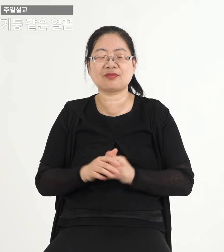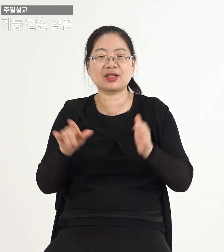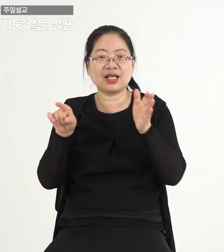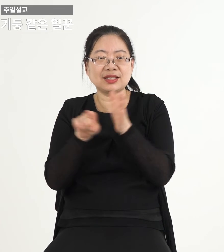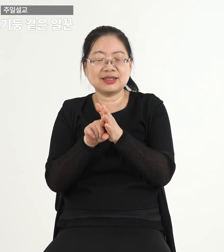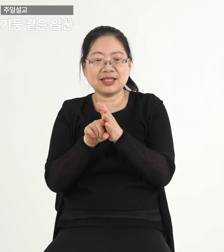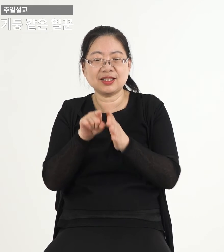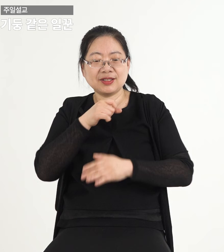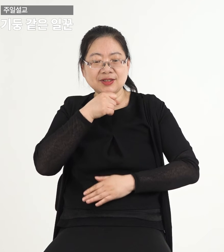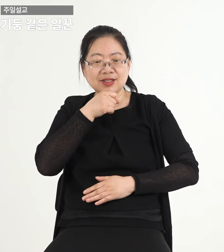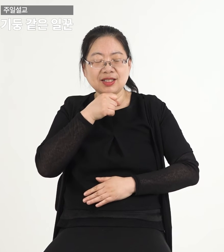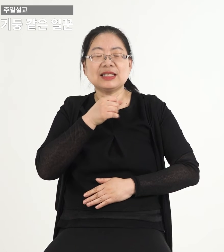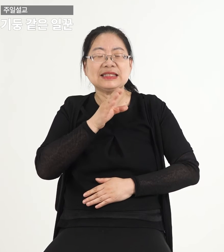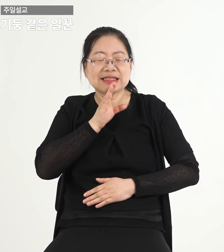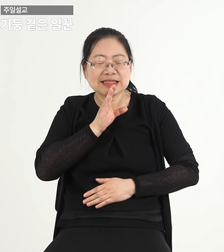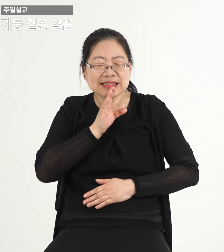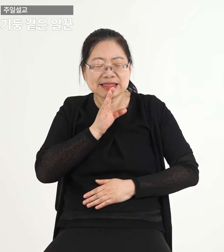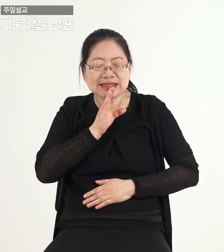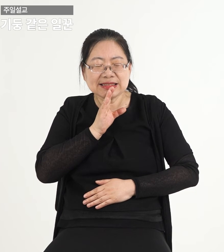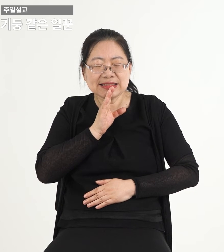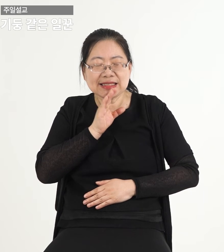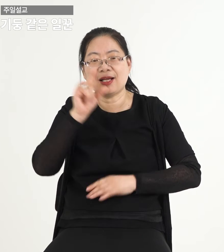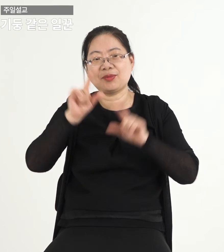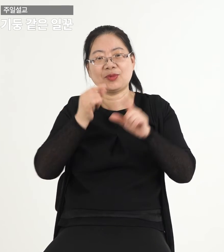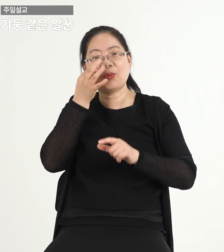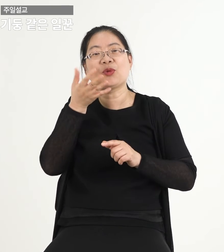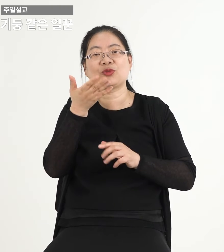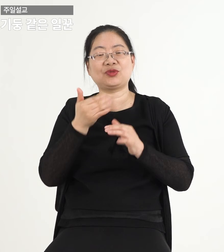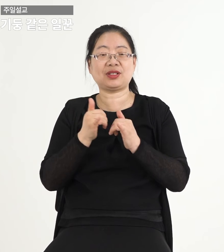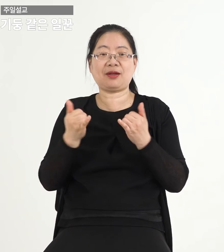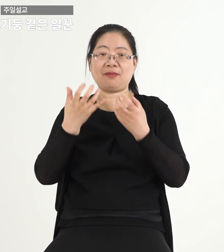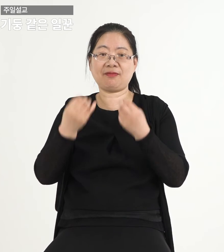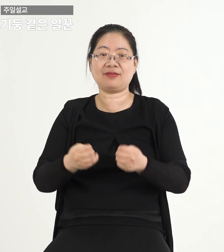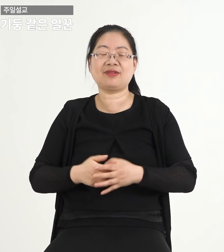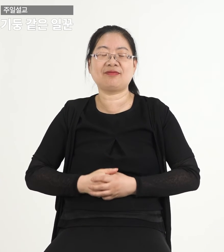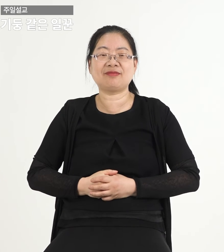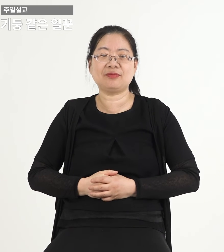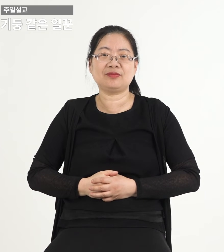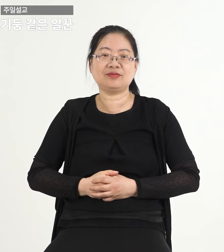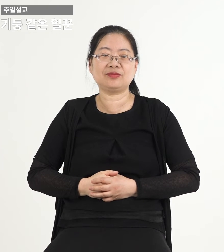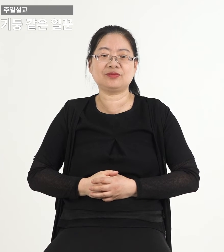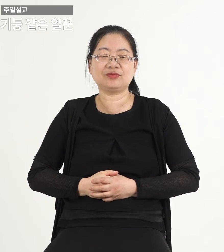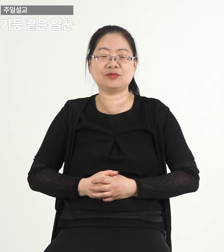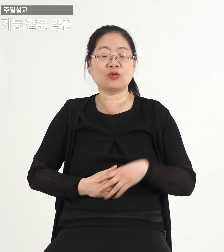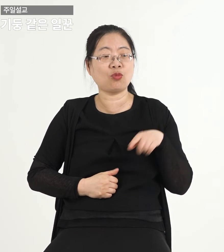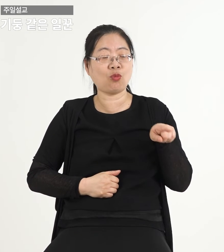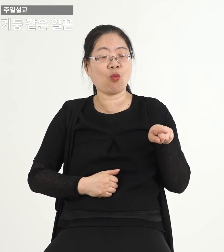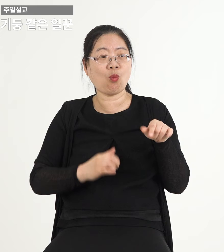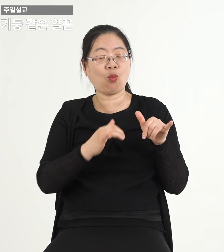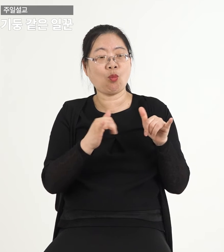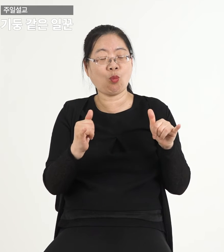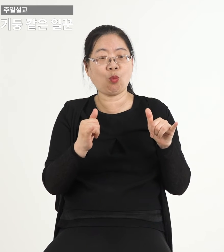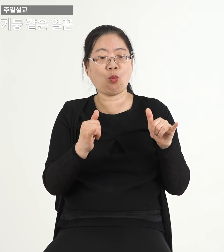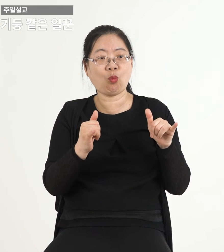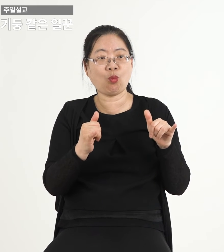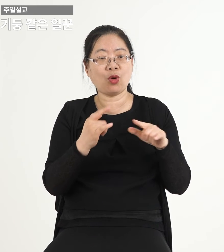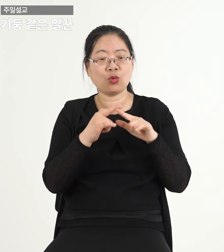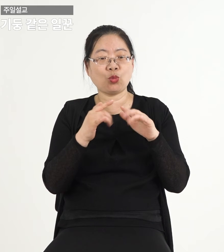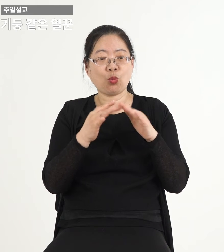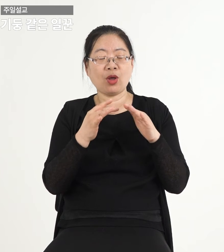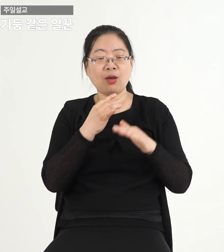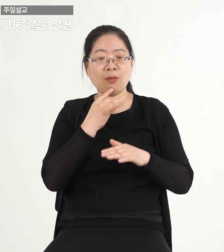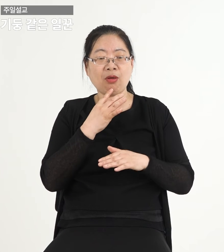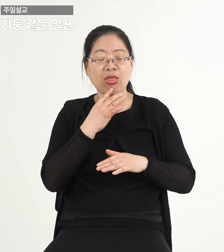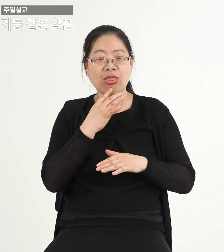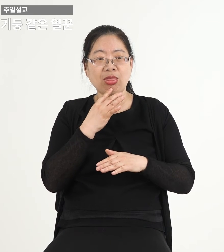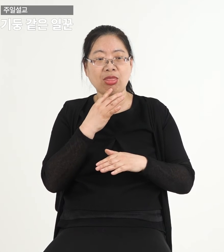신앙의 정수를 보여주는 경우들이 굉장히 많습니다. 그러니까 저 사람은 정말 교회밖에